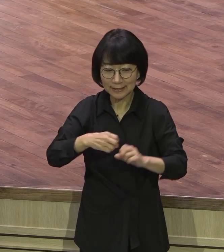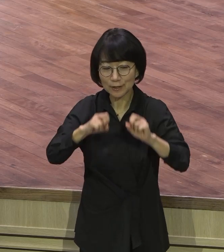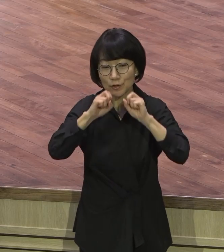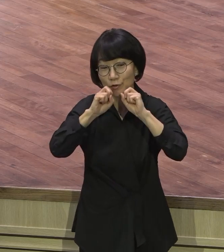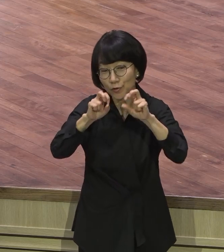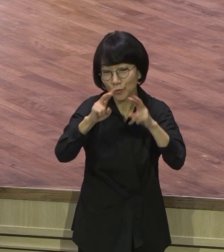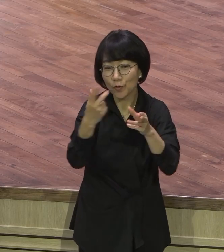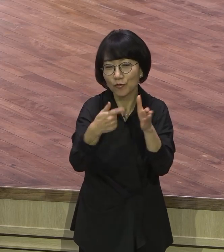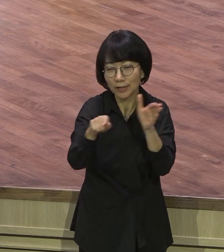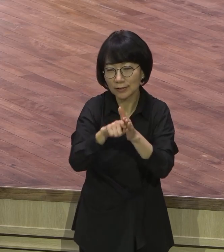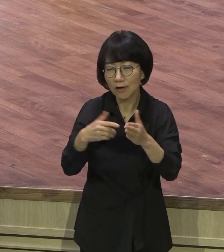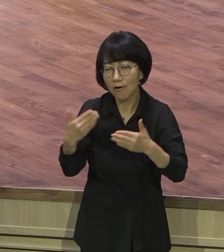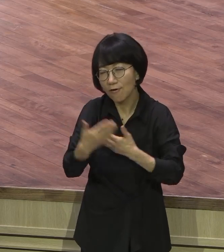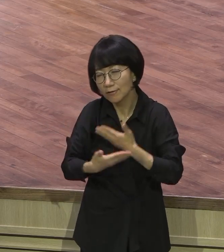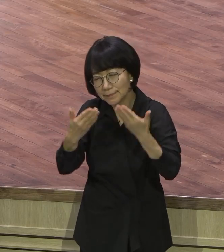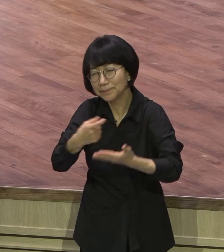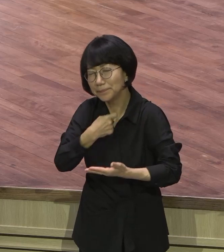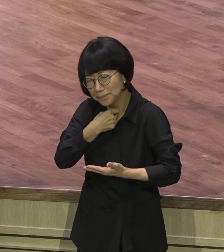날에 내가 하나님 헌신하겠습니다